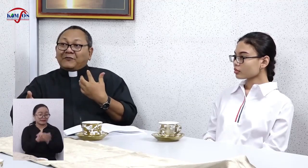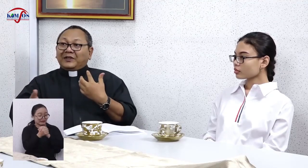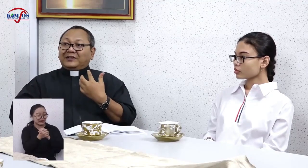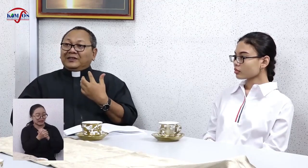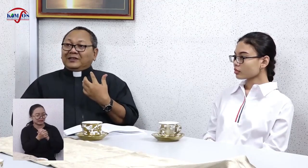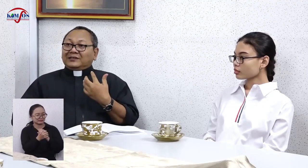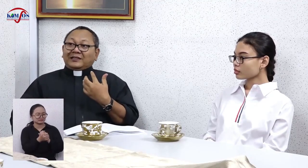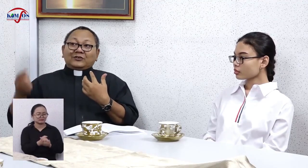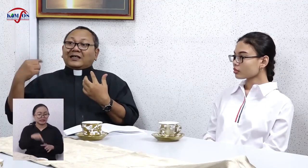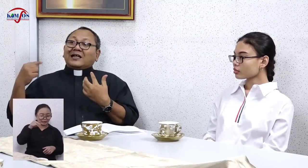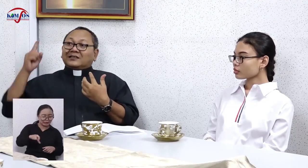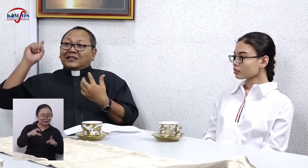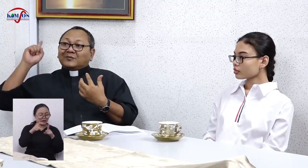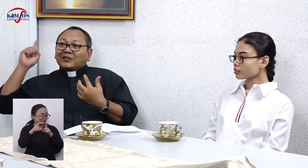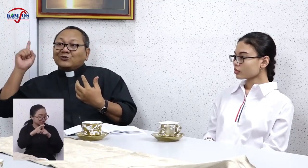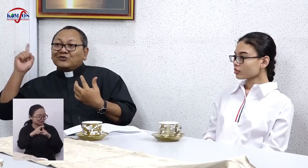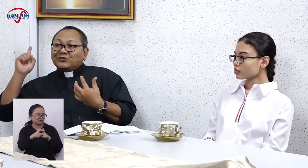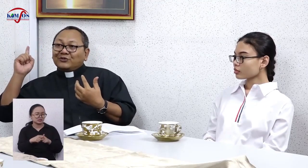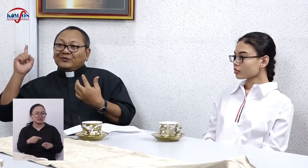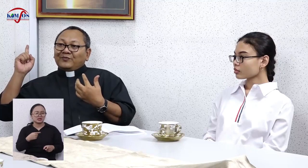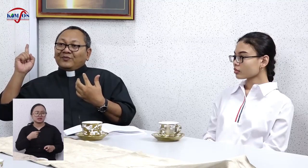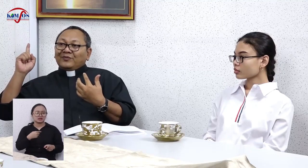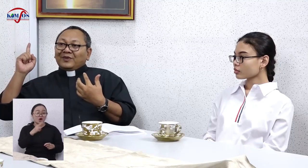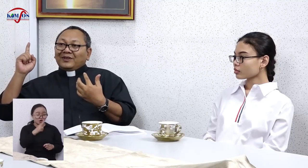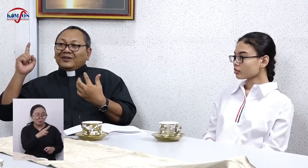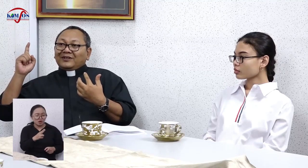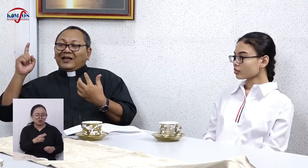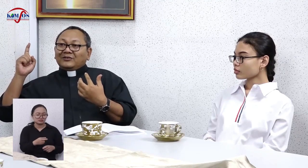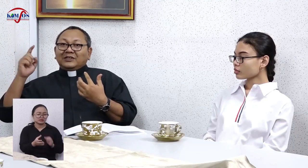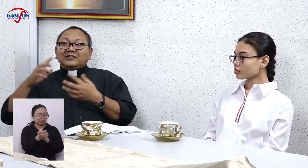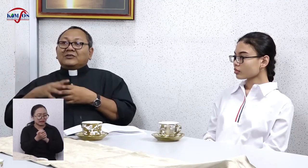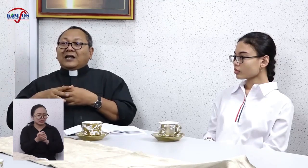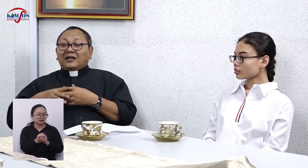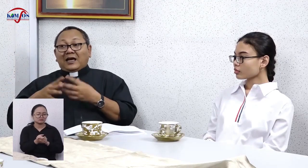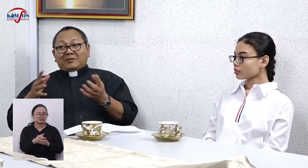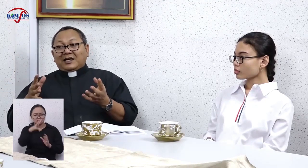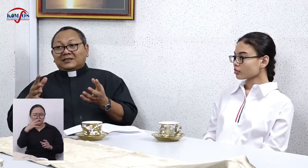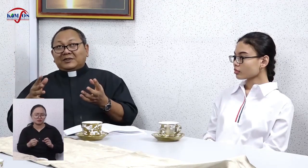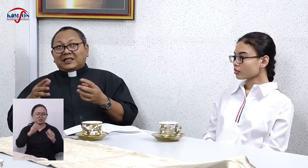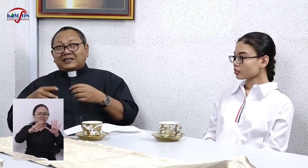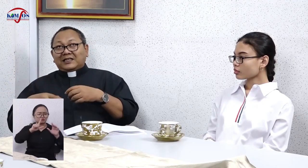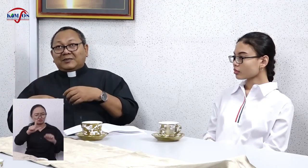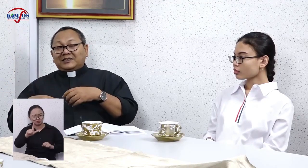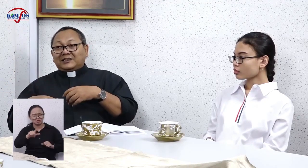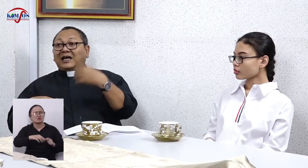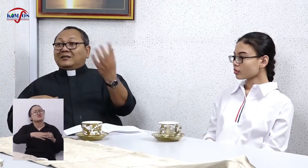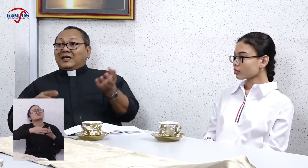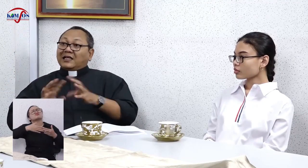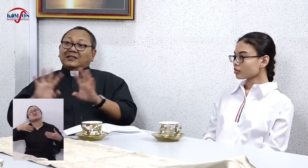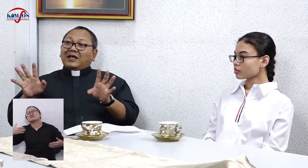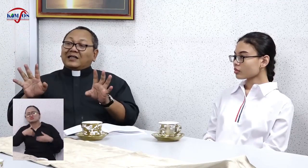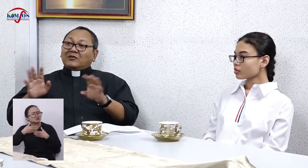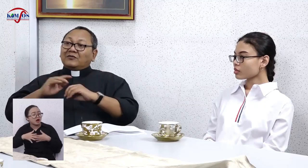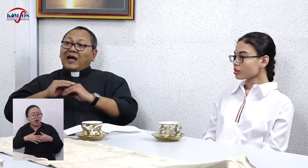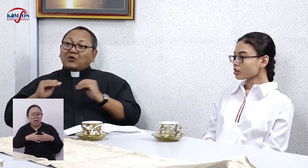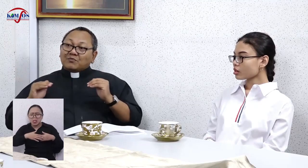Uskup ini Dapil saya sudah kenal sejak 97 lalu ini sudah lama semenjak saya misi di